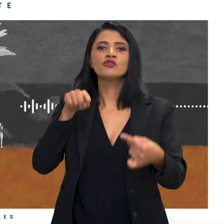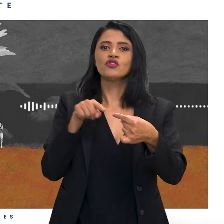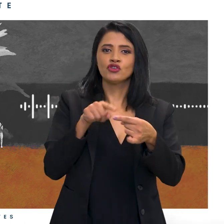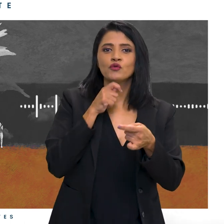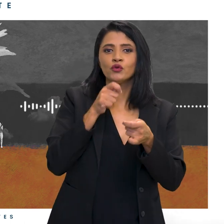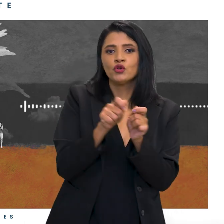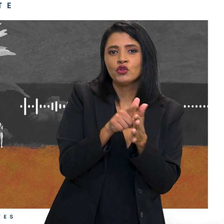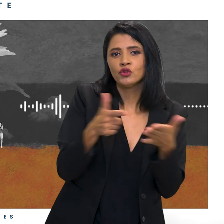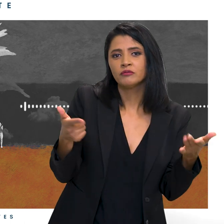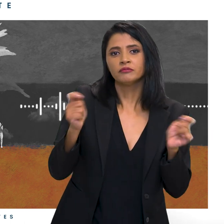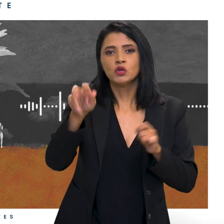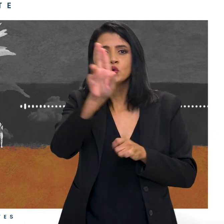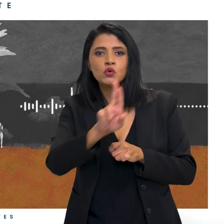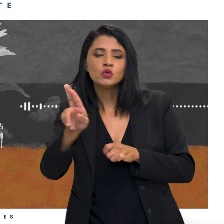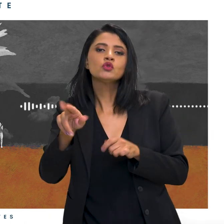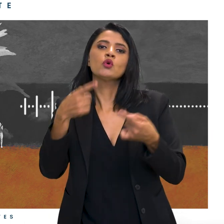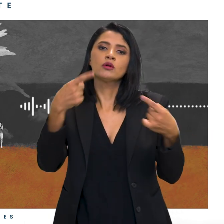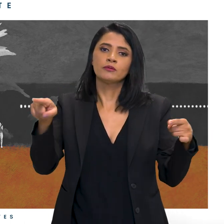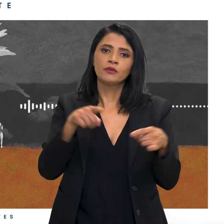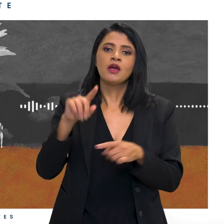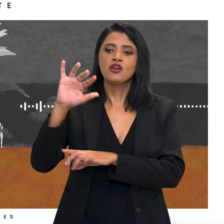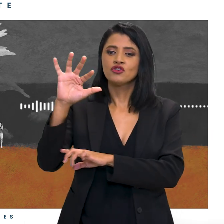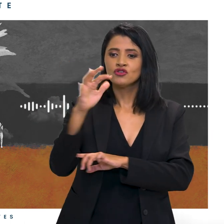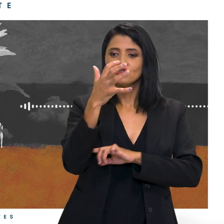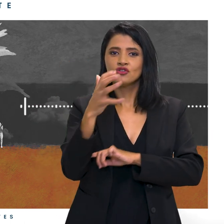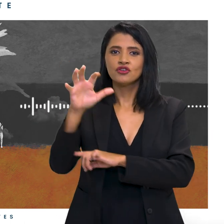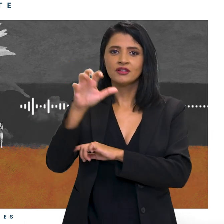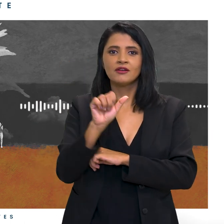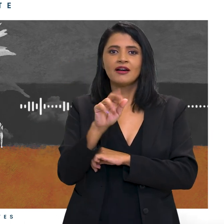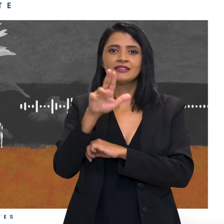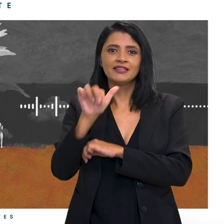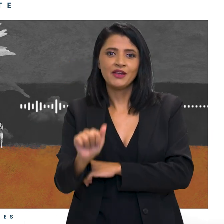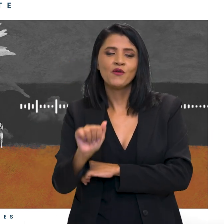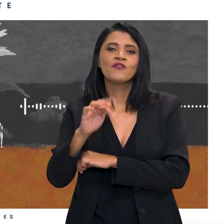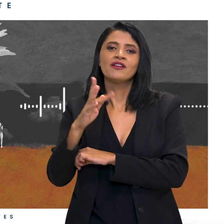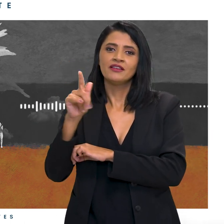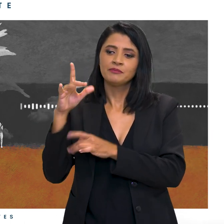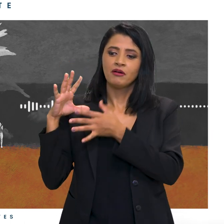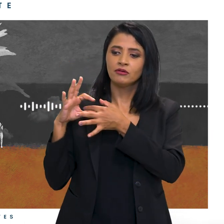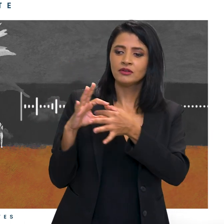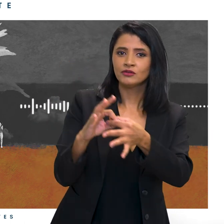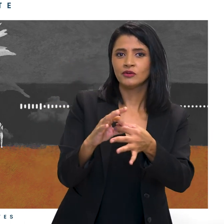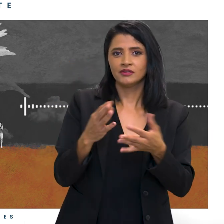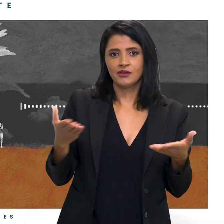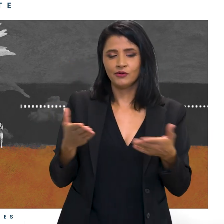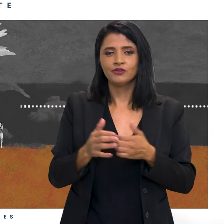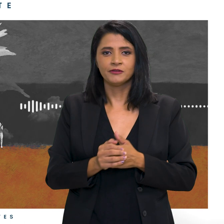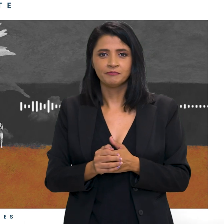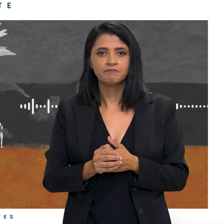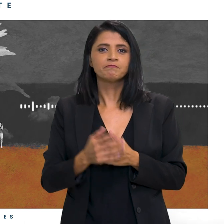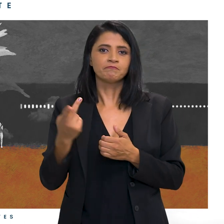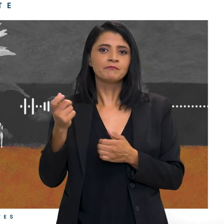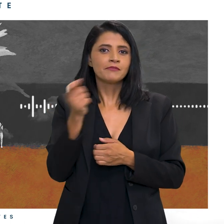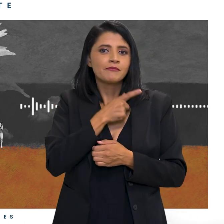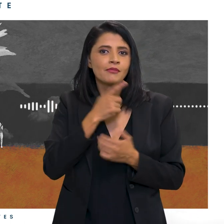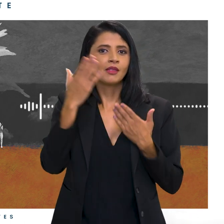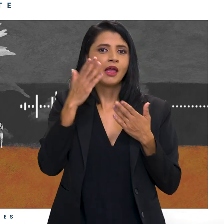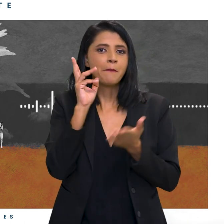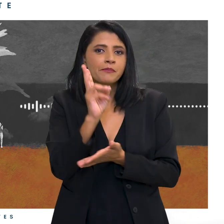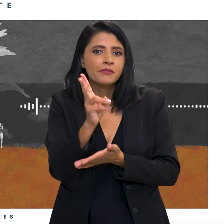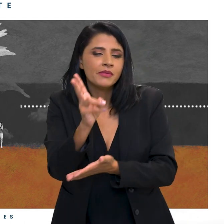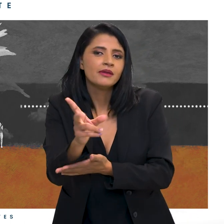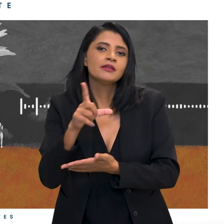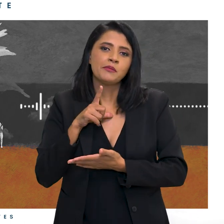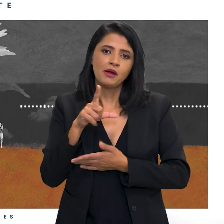tem finalidade jornalística e utilizou trechos da música Girassol, de Alceu Valença, para contexto do episódio. A paródia sobre essa